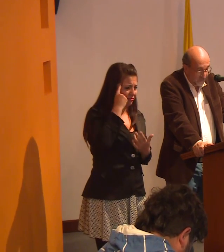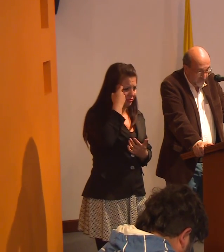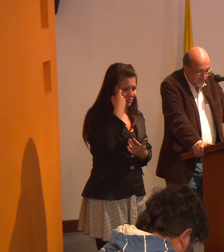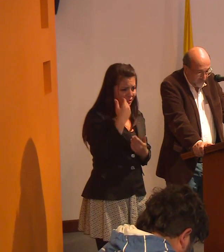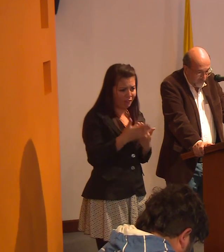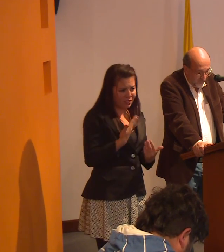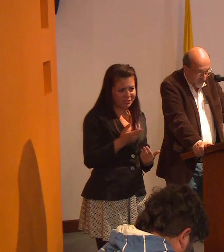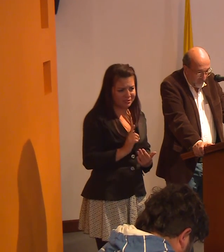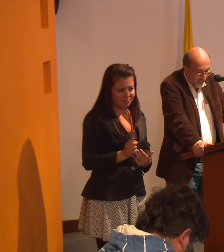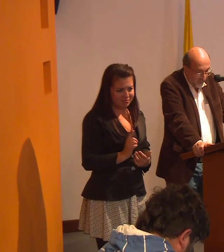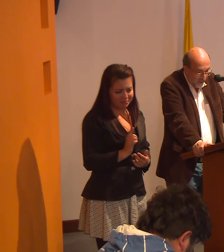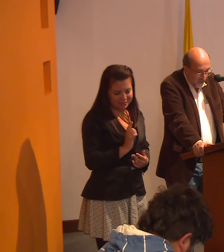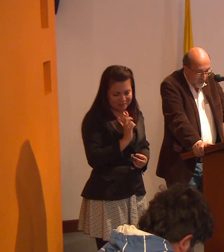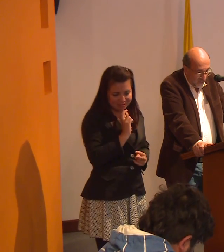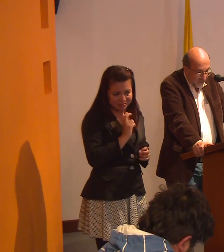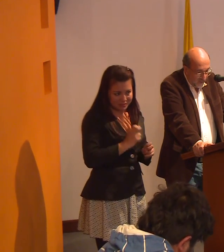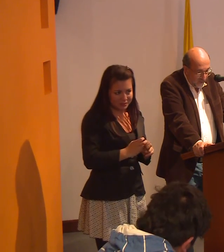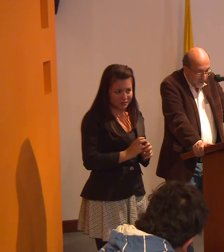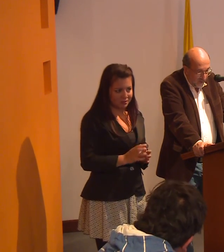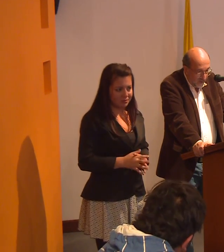difíciles.